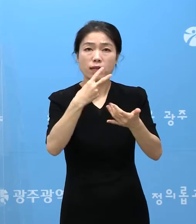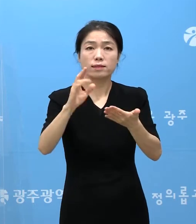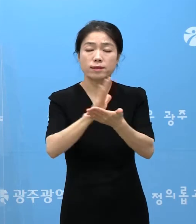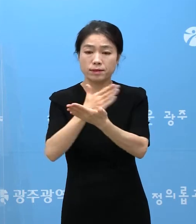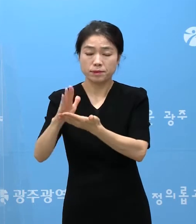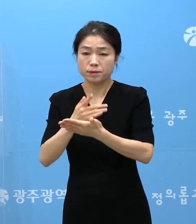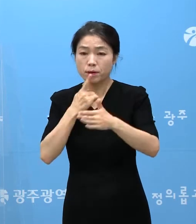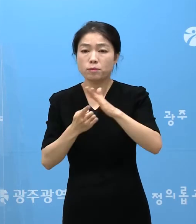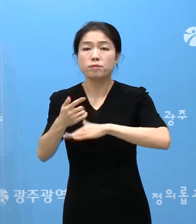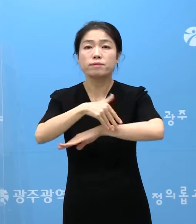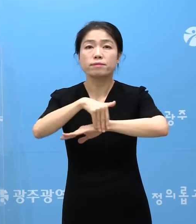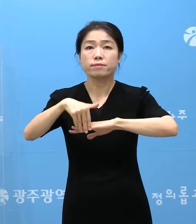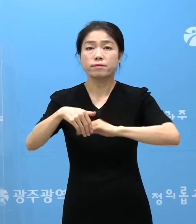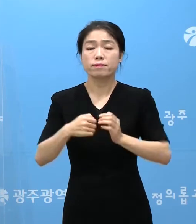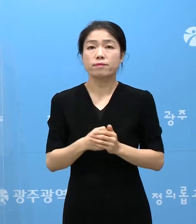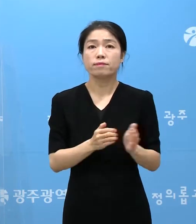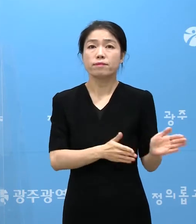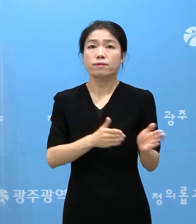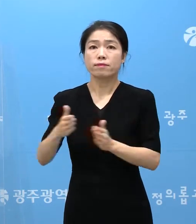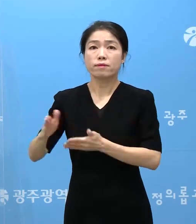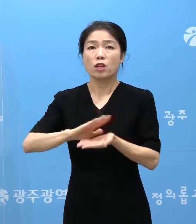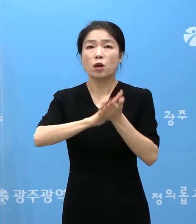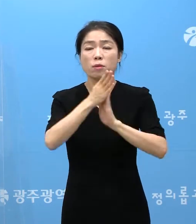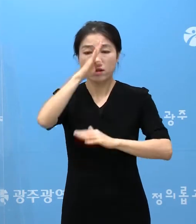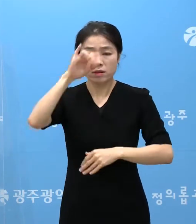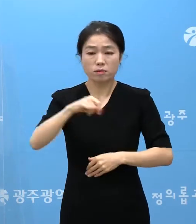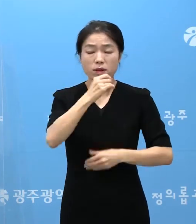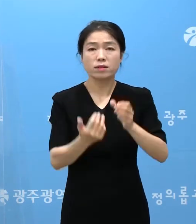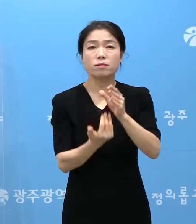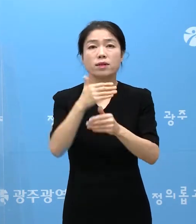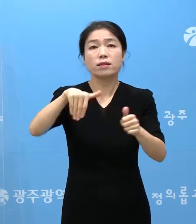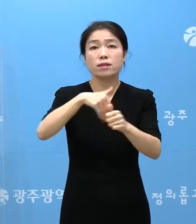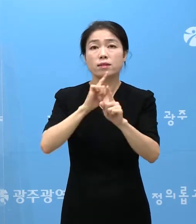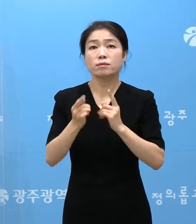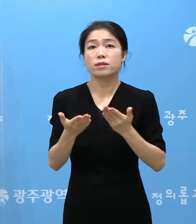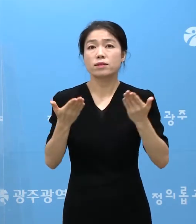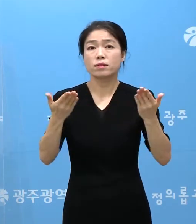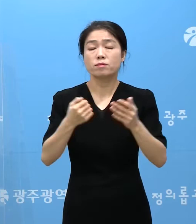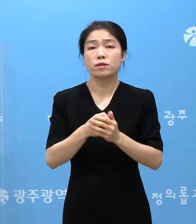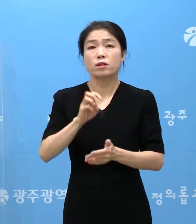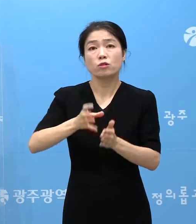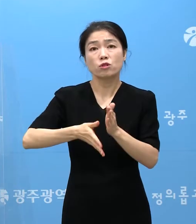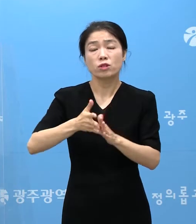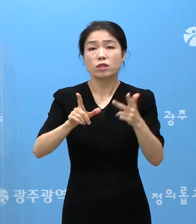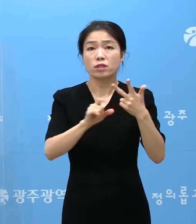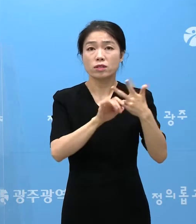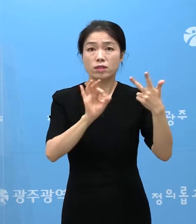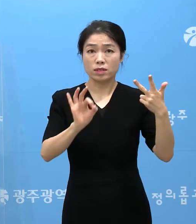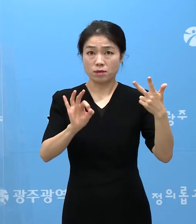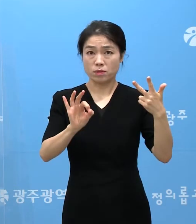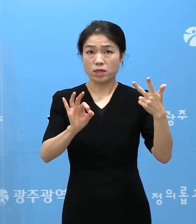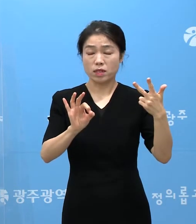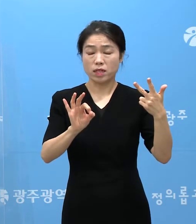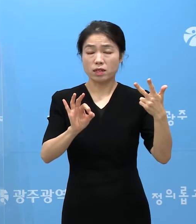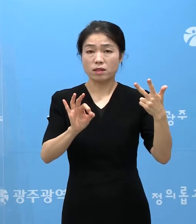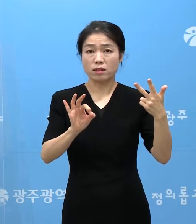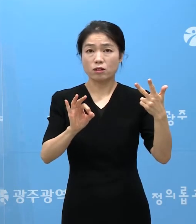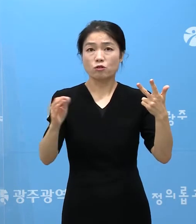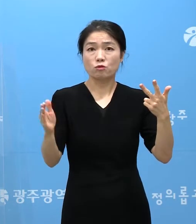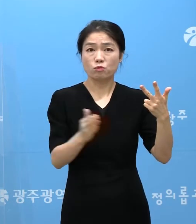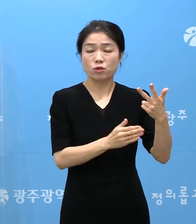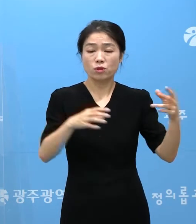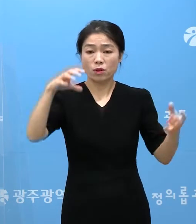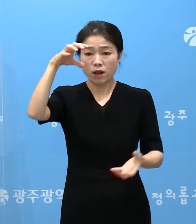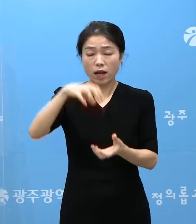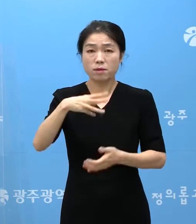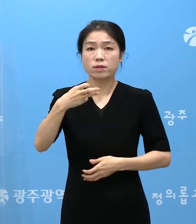등을 조치하겠습니다. 다음은 변이 바이러스 발생 현황입니다. 우리 시는 7월 10일 0시 기준으로